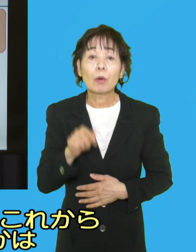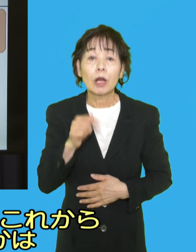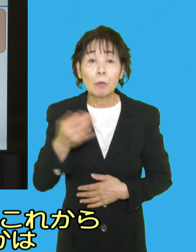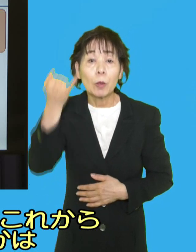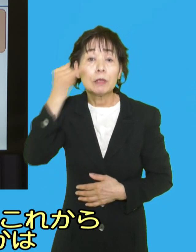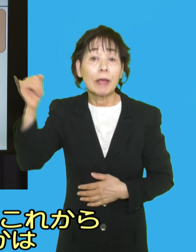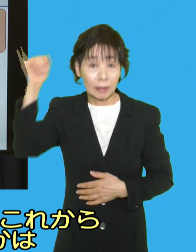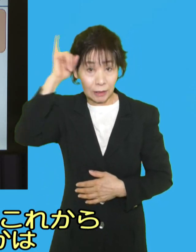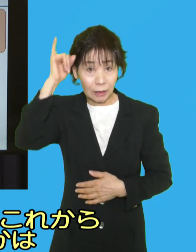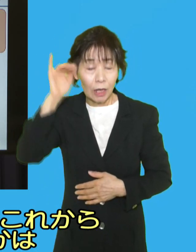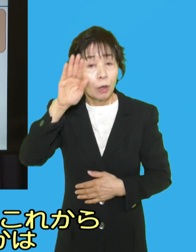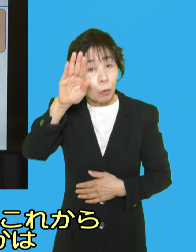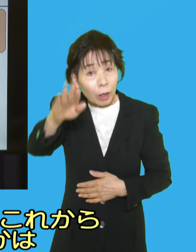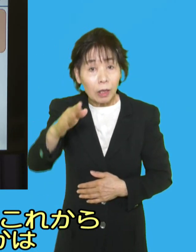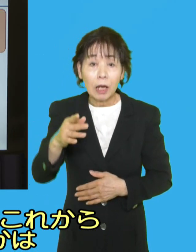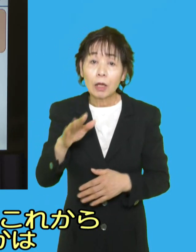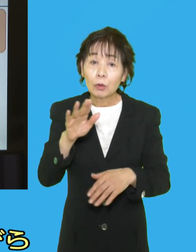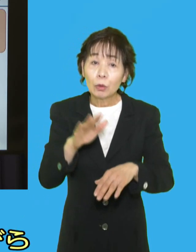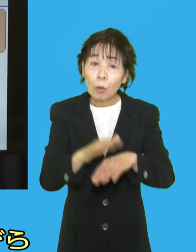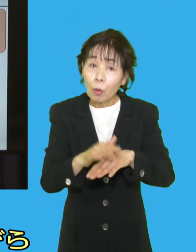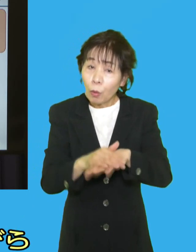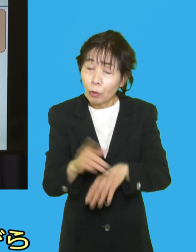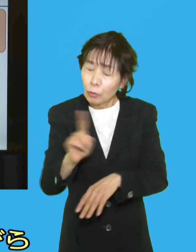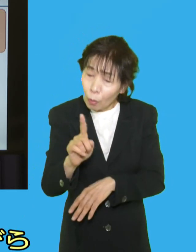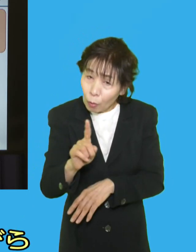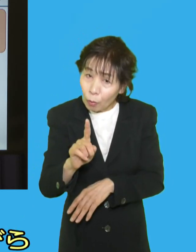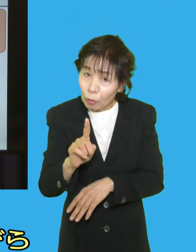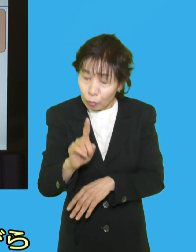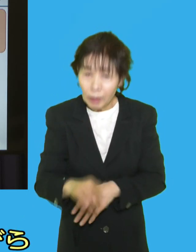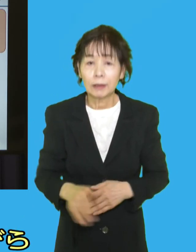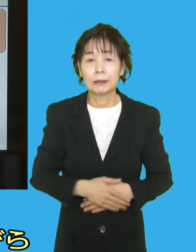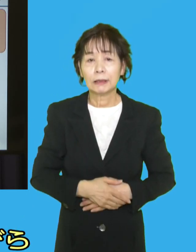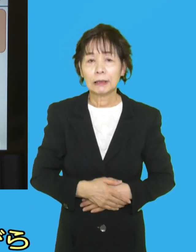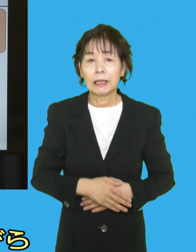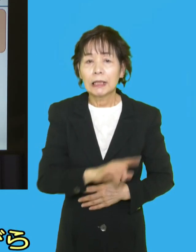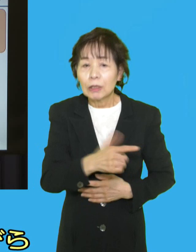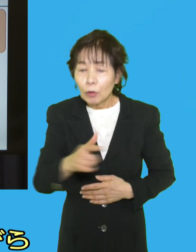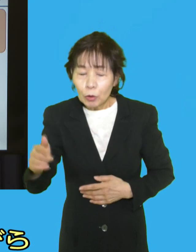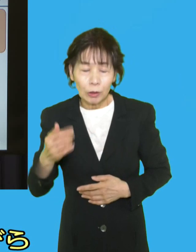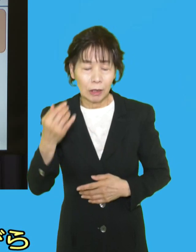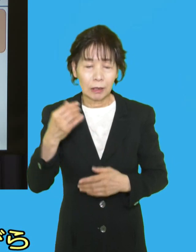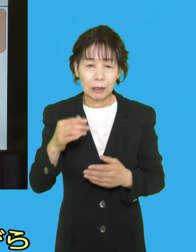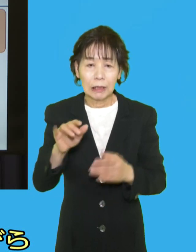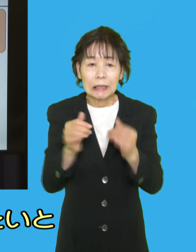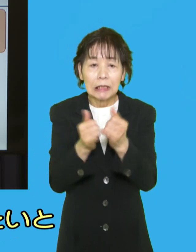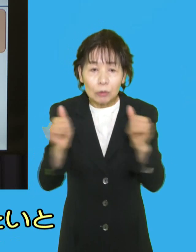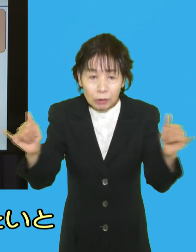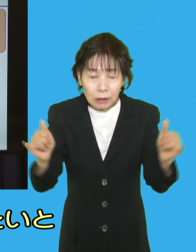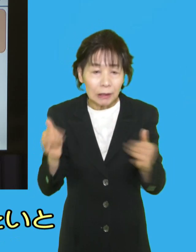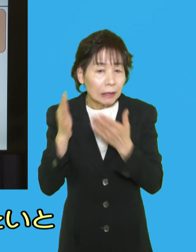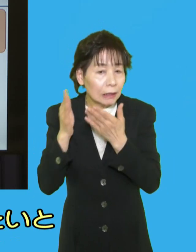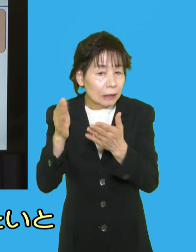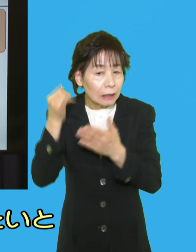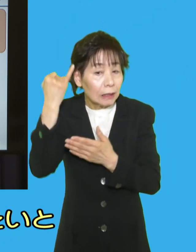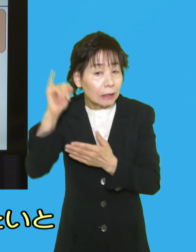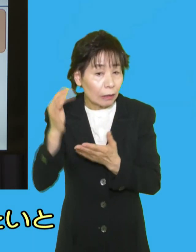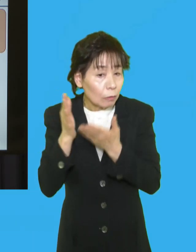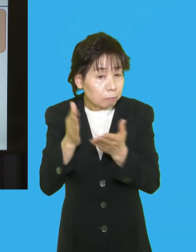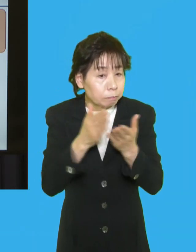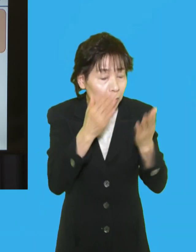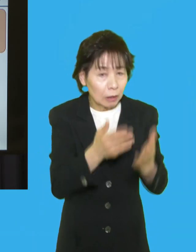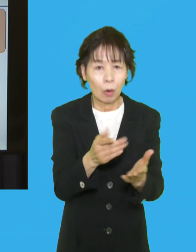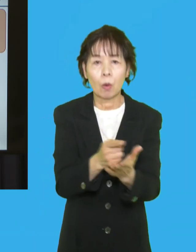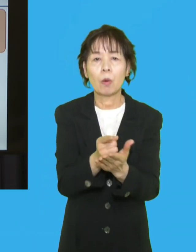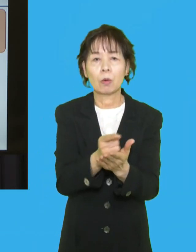メージですので、まあ、これからどういうあり方がいいのかということについては、さまざまな方に意見をお伺いしながら方向性を決めていきたいなと思っています